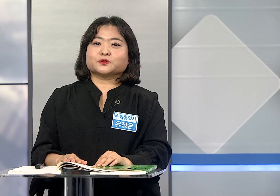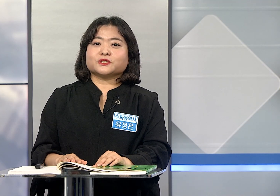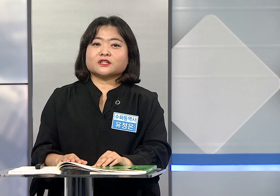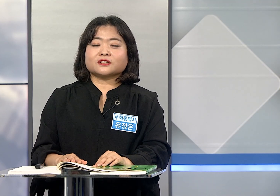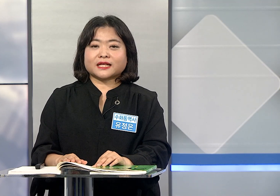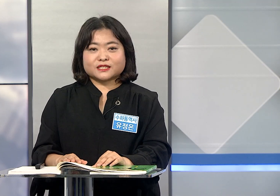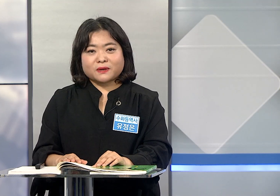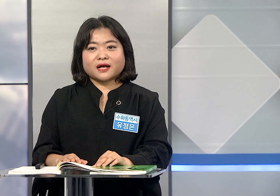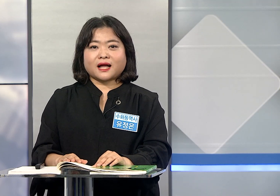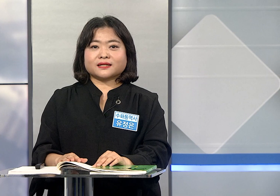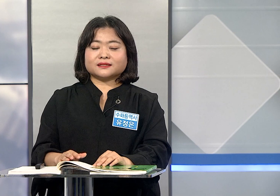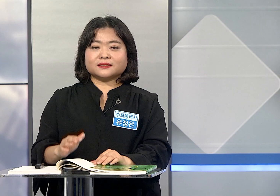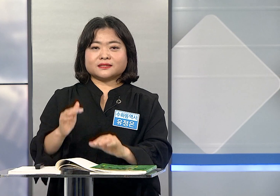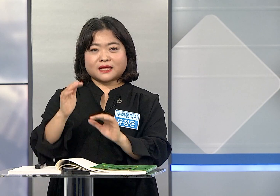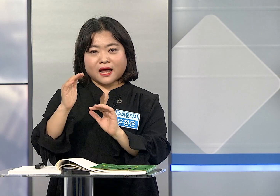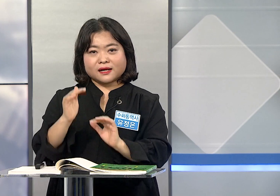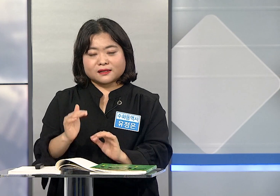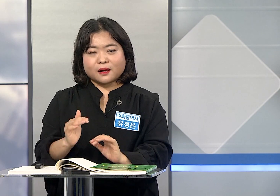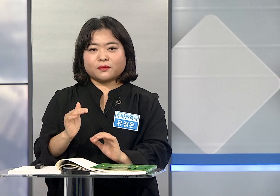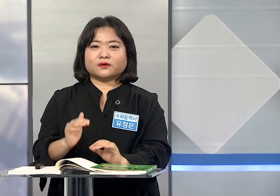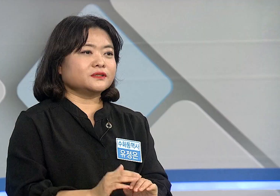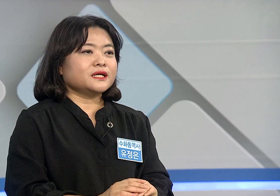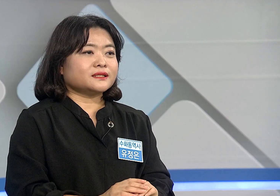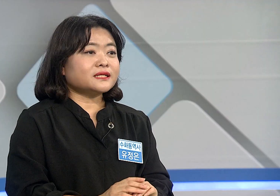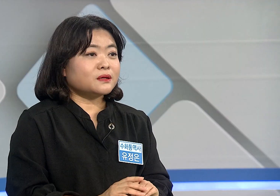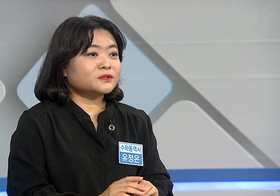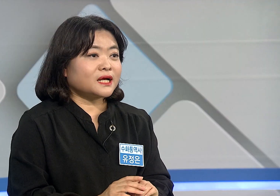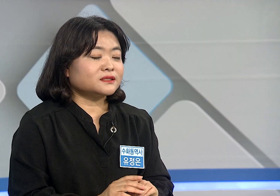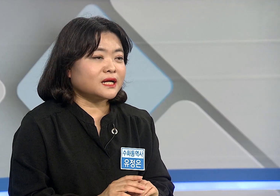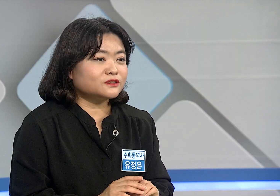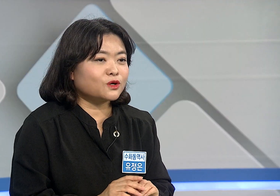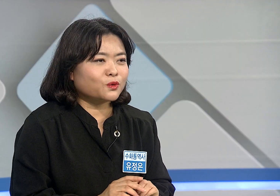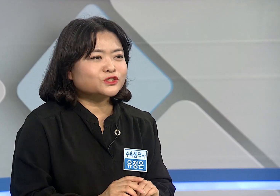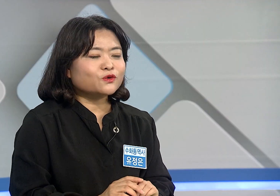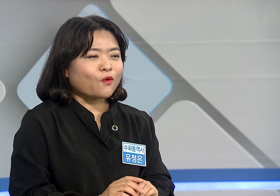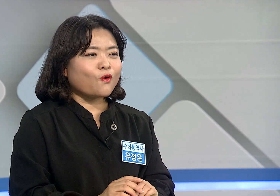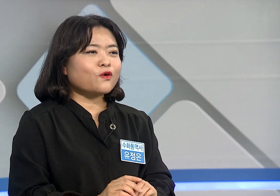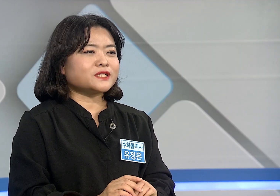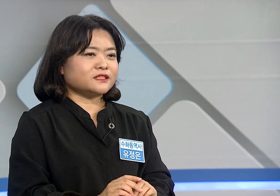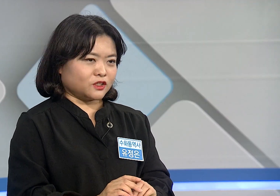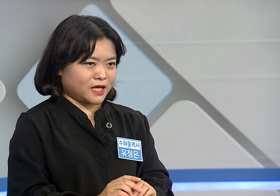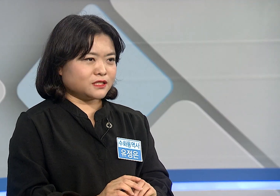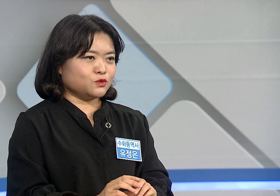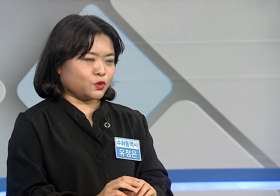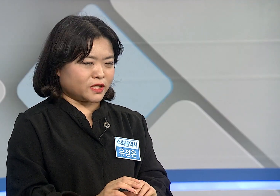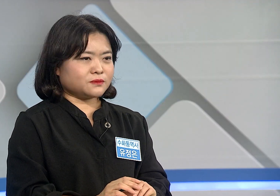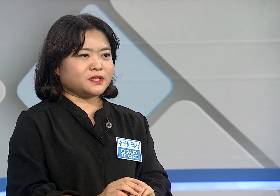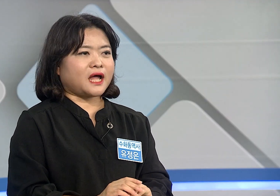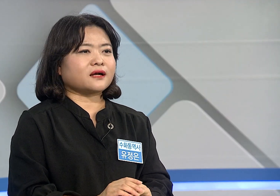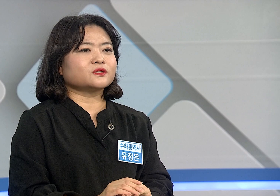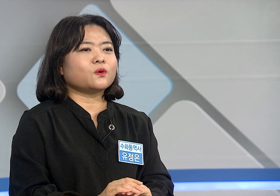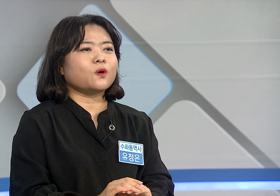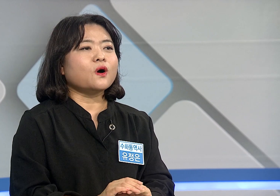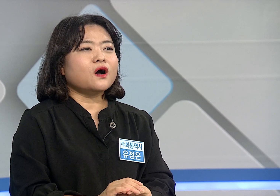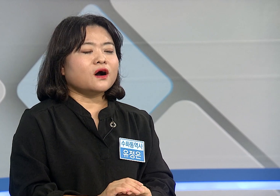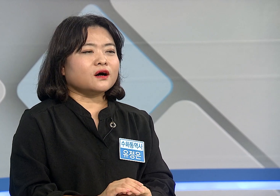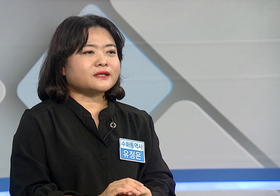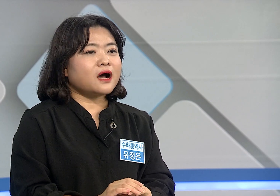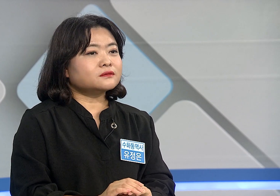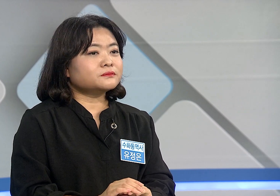혼란스러울 수도 있었겠지만 강의를 다시 한번 잘 들어보시고 잘 정리하시면 좋겠습니다.